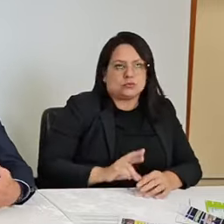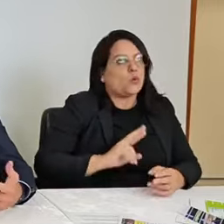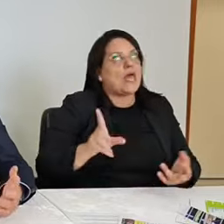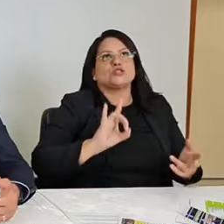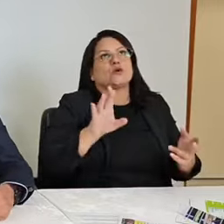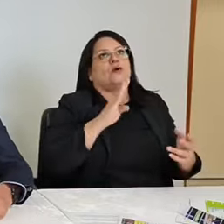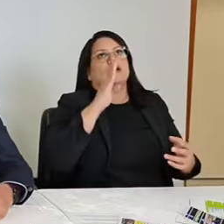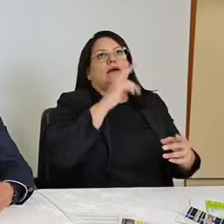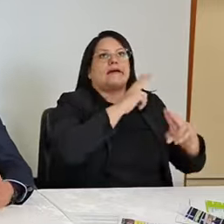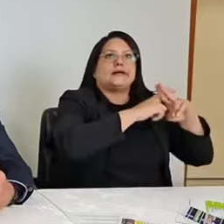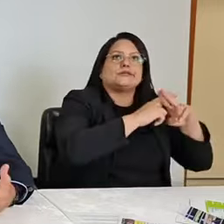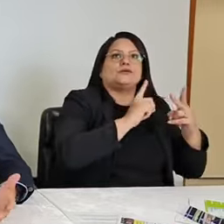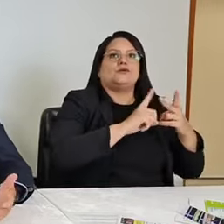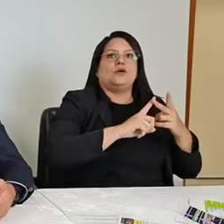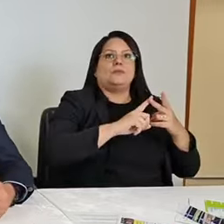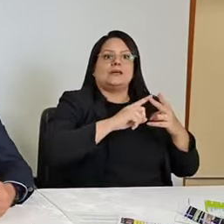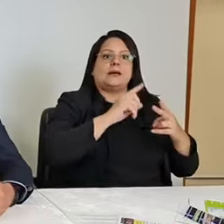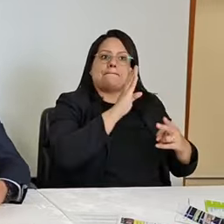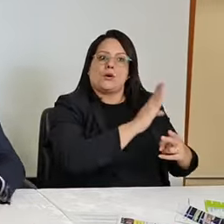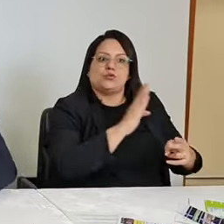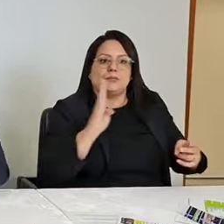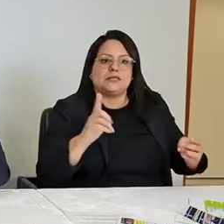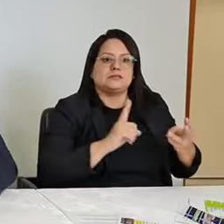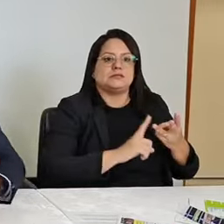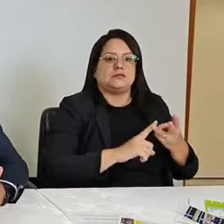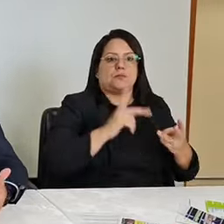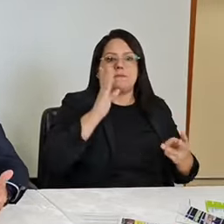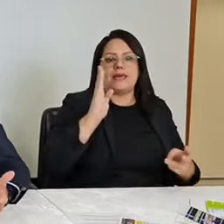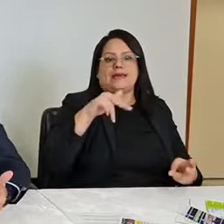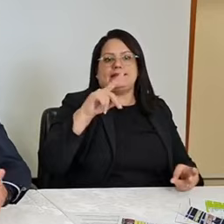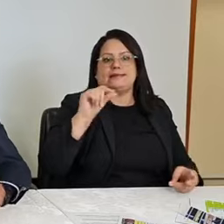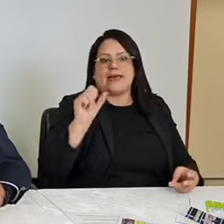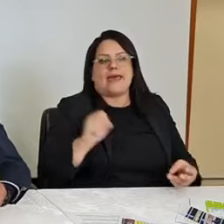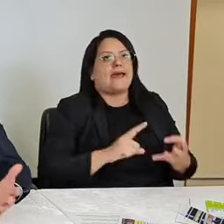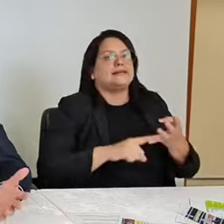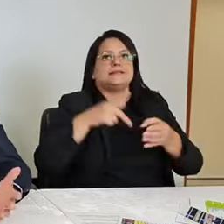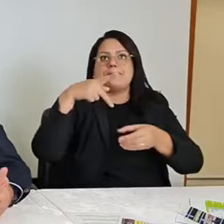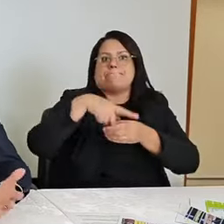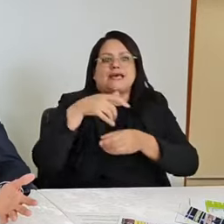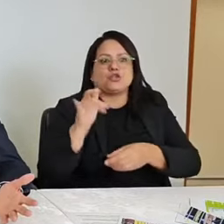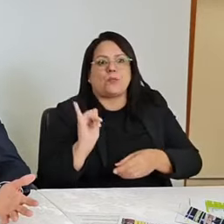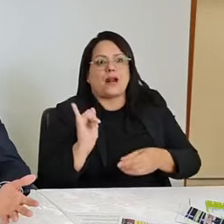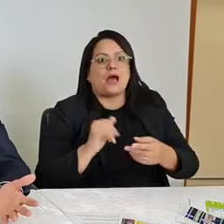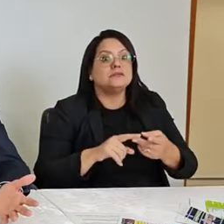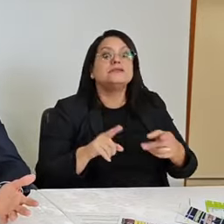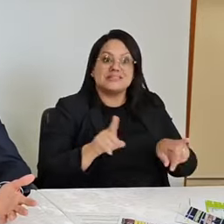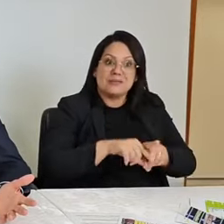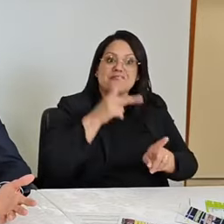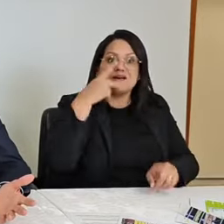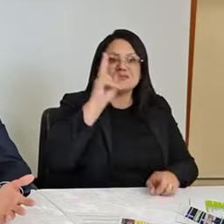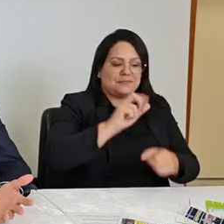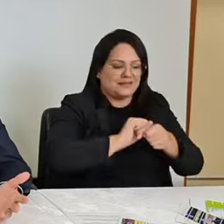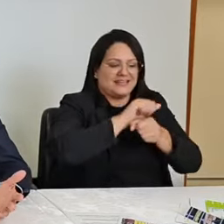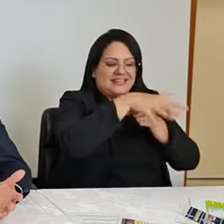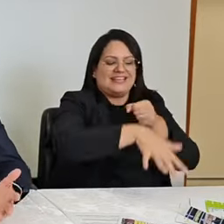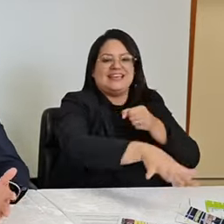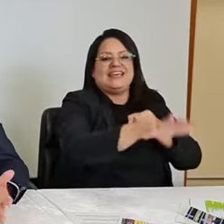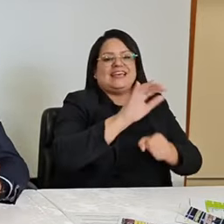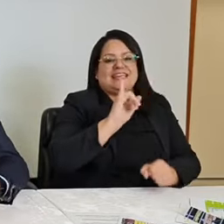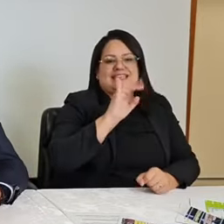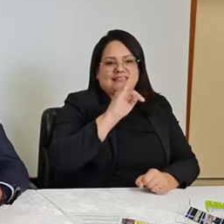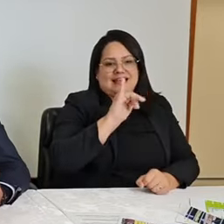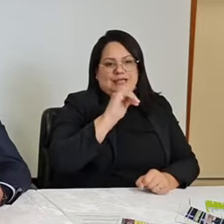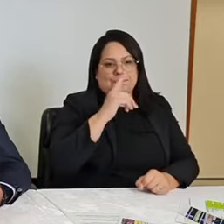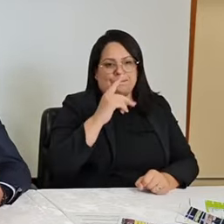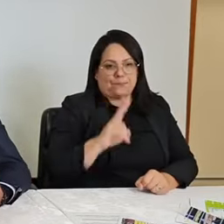Brasil, o BNDES, a Petrobras, por exemplo, que tenho falado sempre, um grande exemplo, é Itaipu Binacional. O